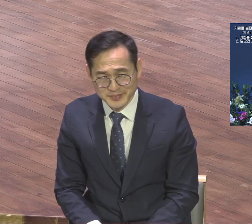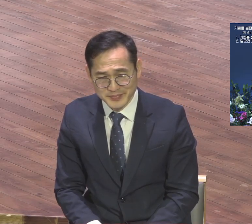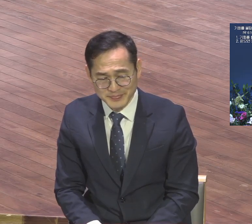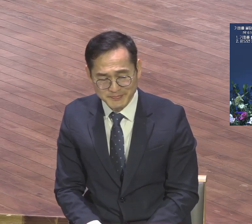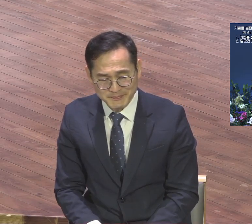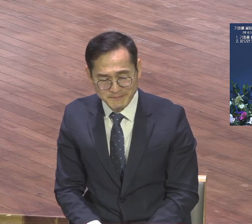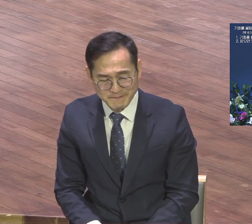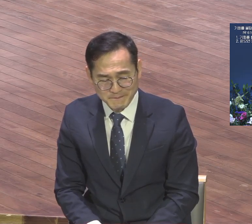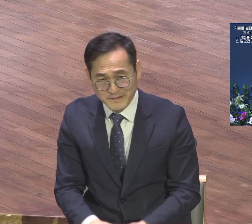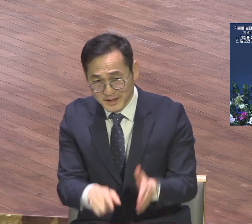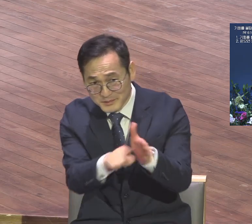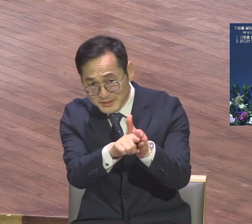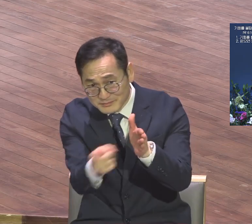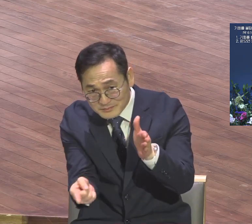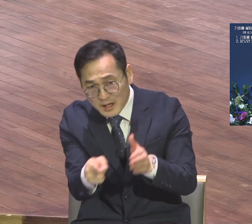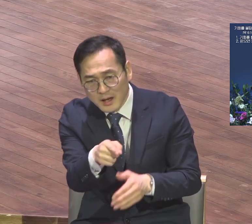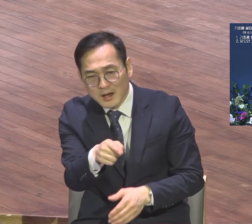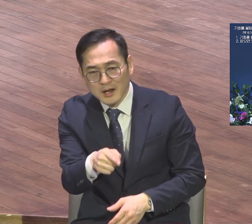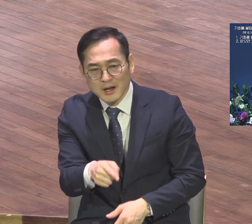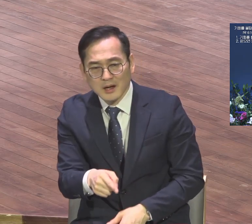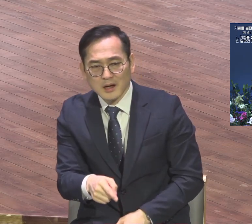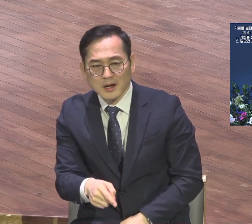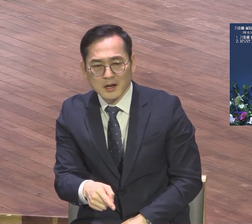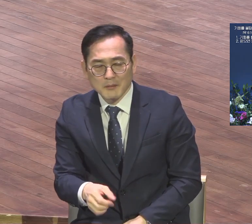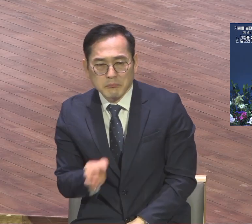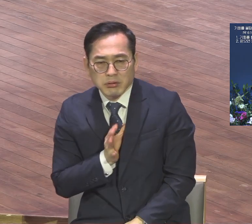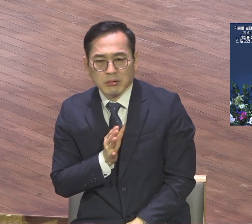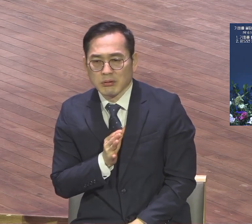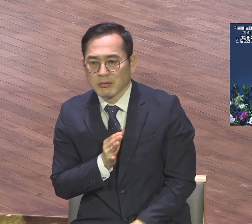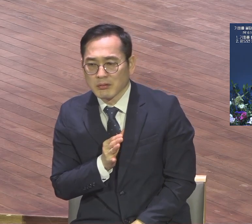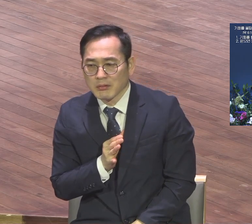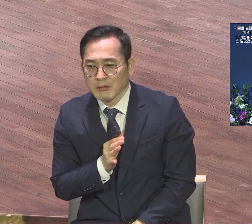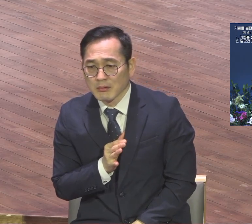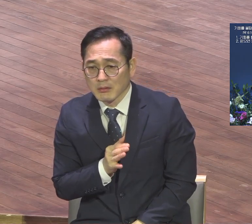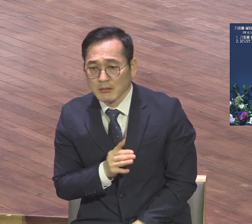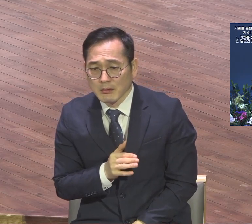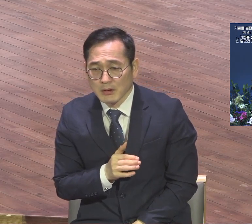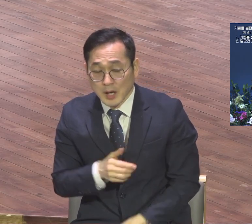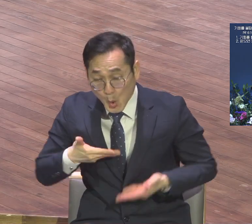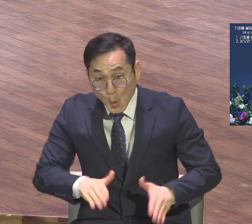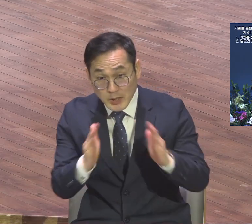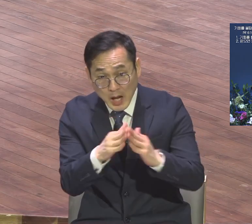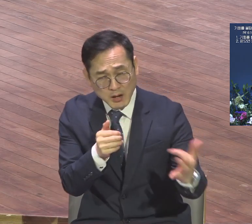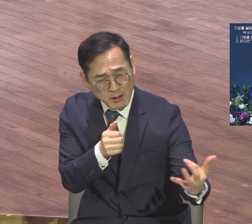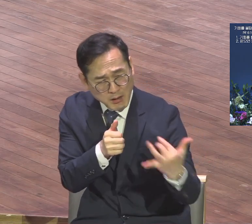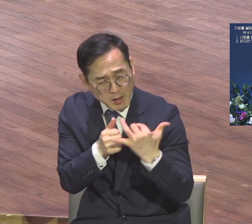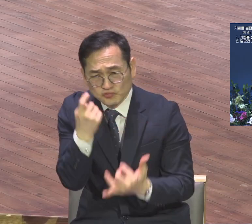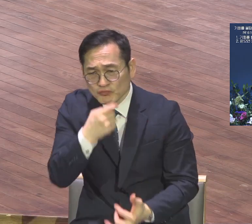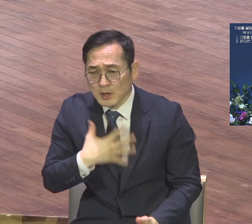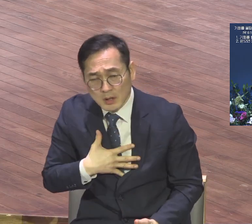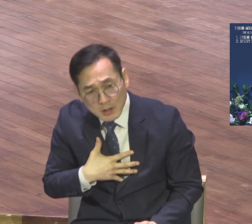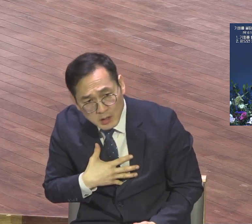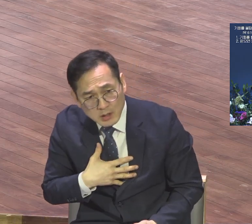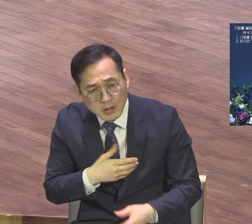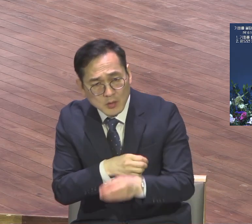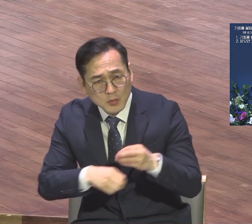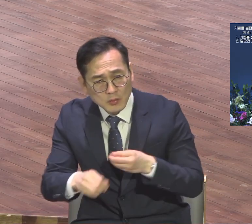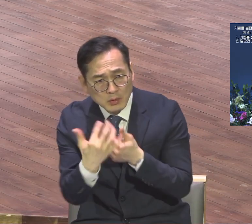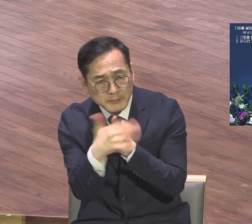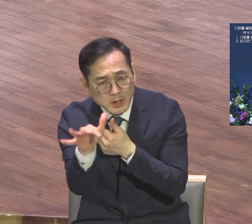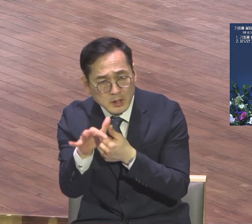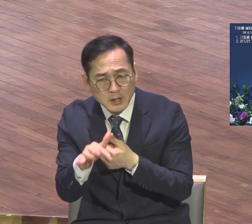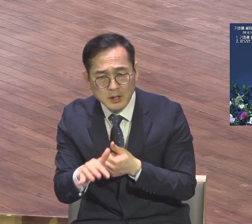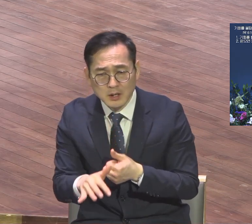이렇게 무섭습니다. 선입견 편견이란 게 놀랐다. 고향 사람들의 불신과 배척 행위를 보는 것에